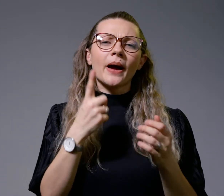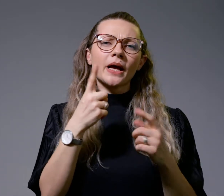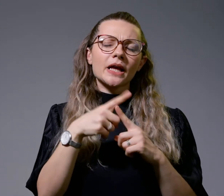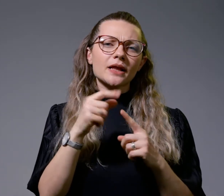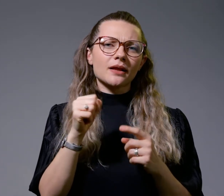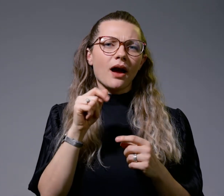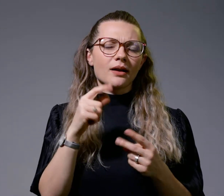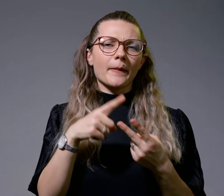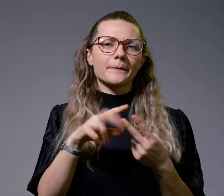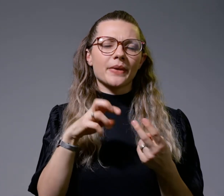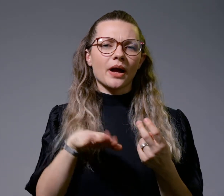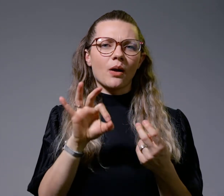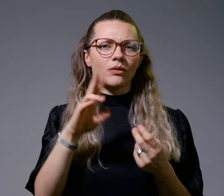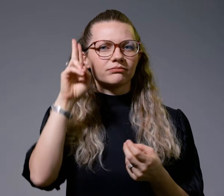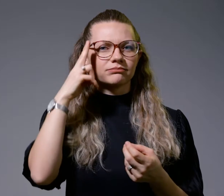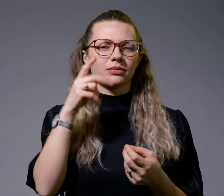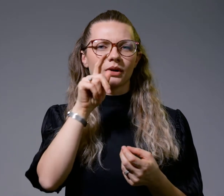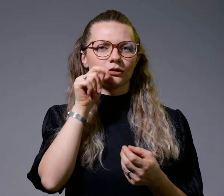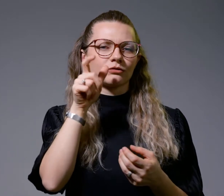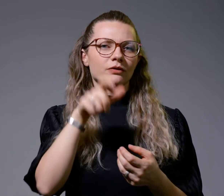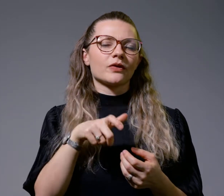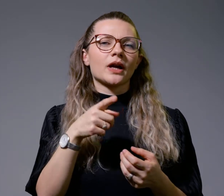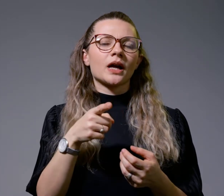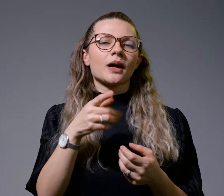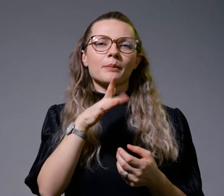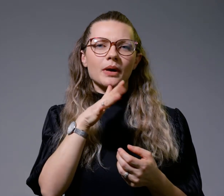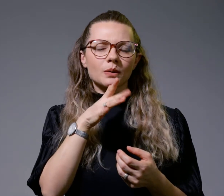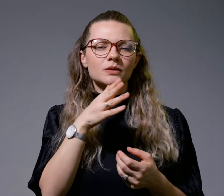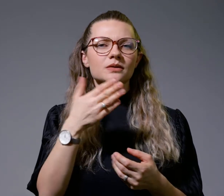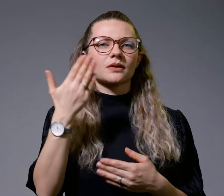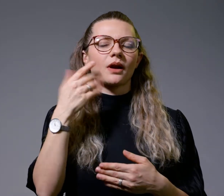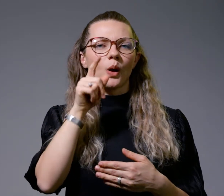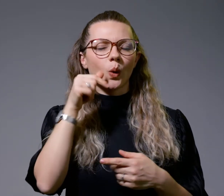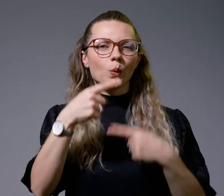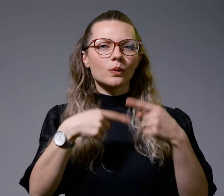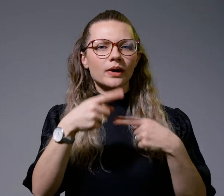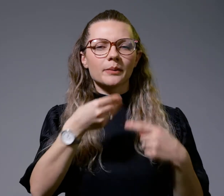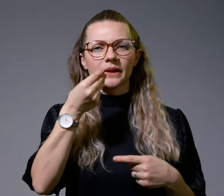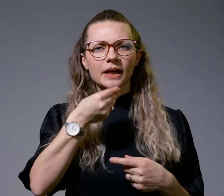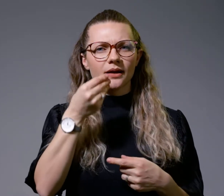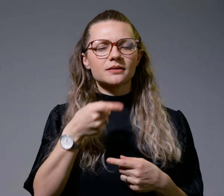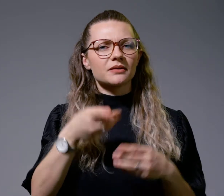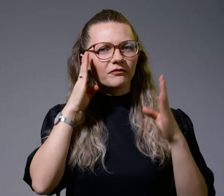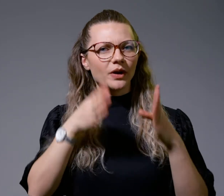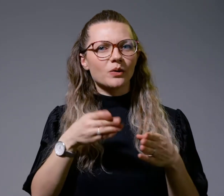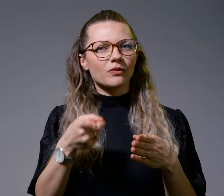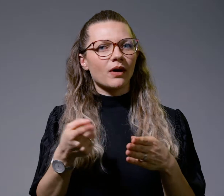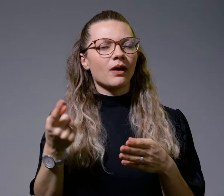е познат лик од македонските народни приказни, за кој се верува дека потекнувал од